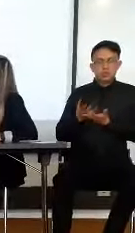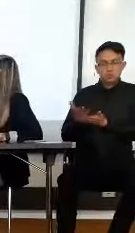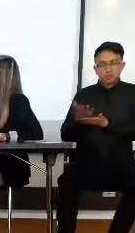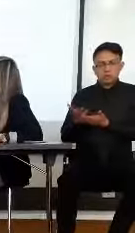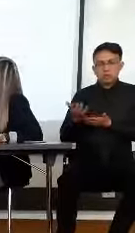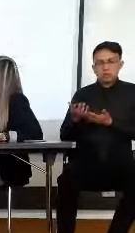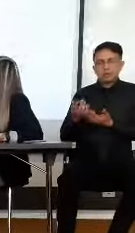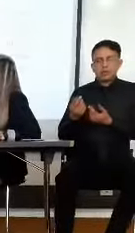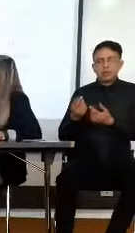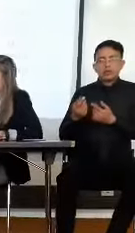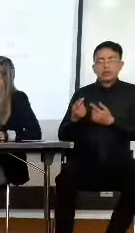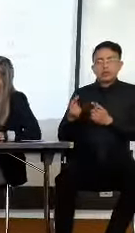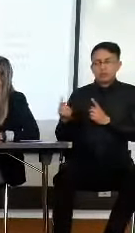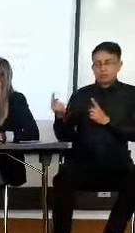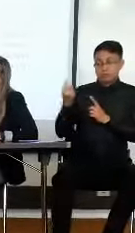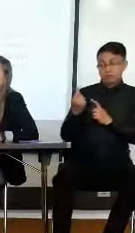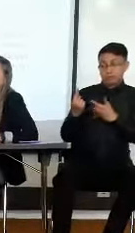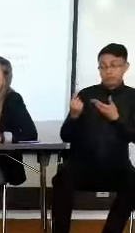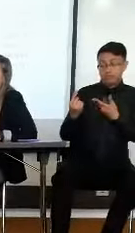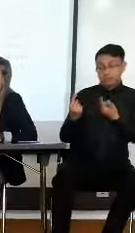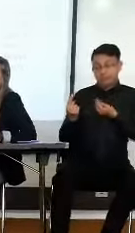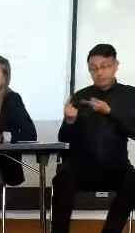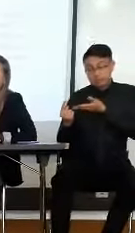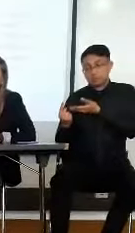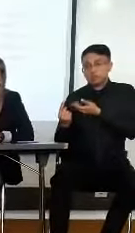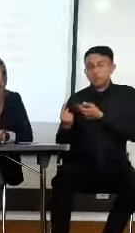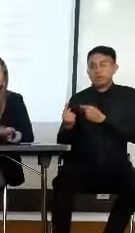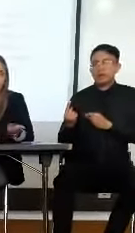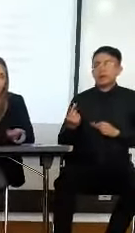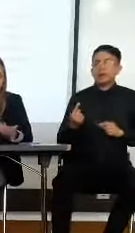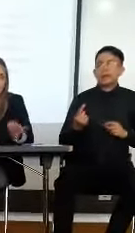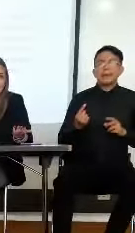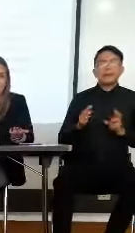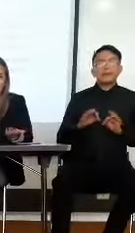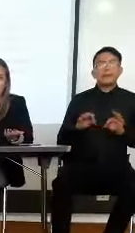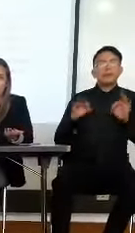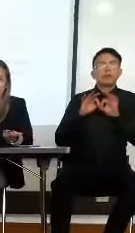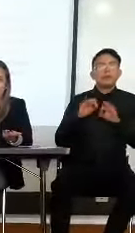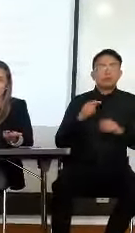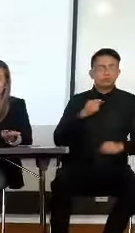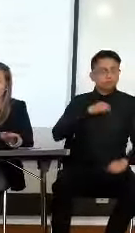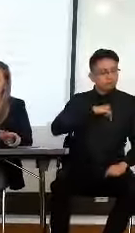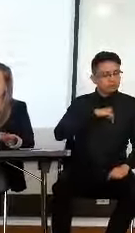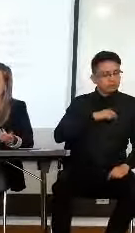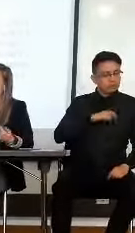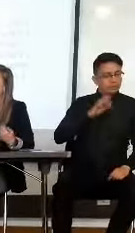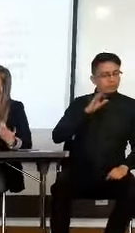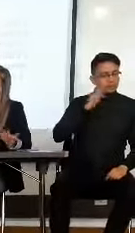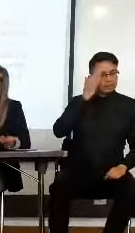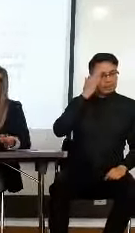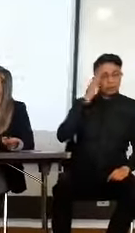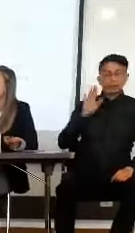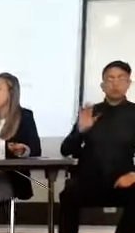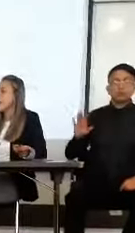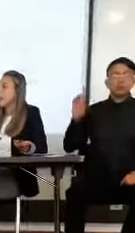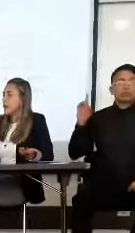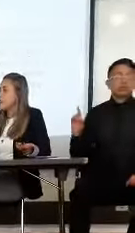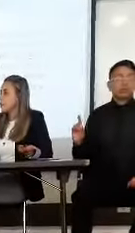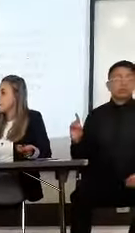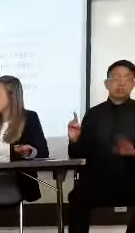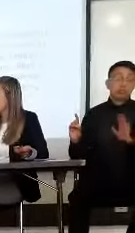importante es entender que las decisiones son eso, son decisiones, que nuestra tarea no